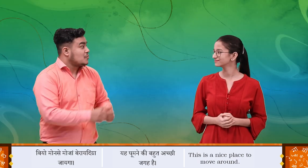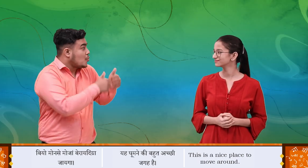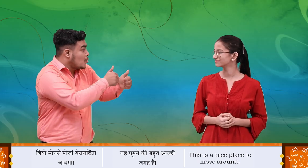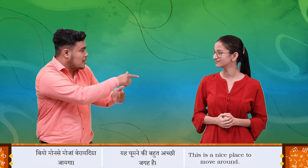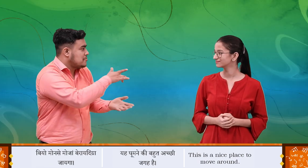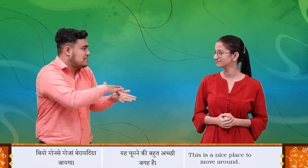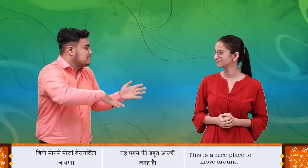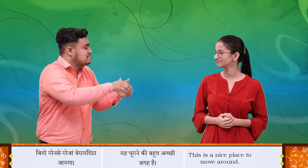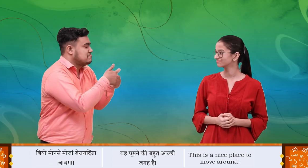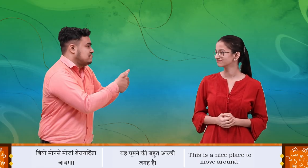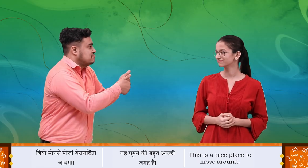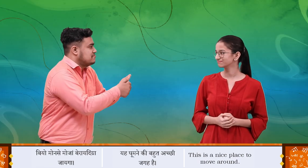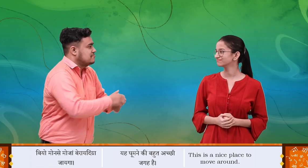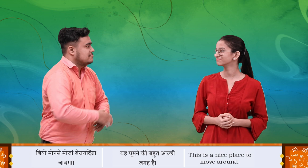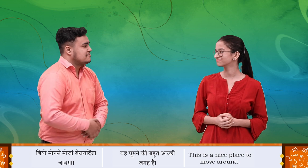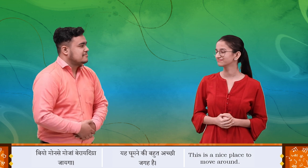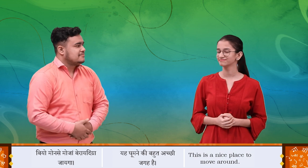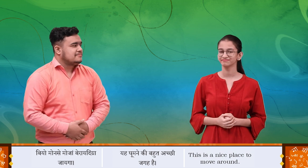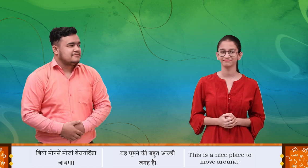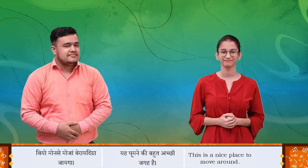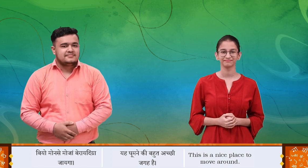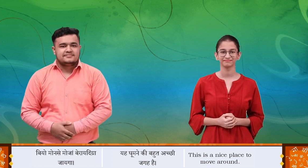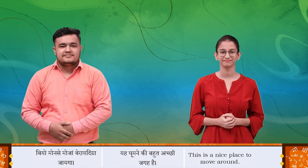Bia mense mezang berai dingra zaga.